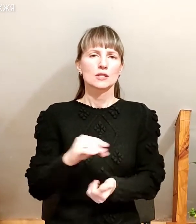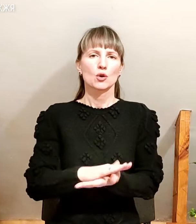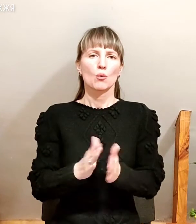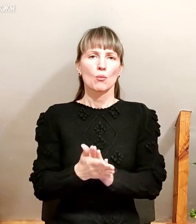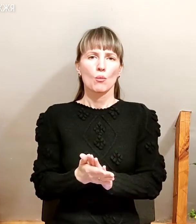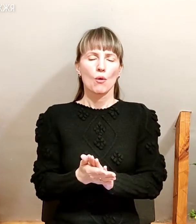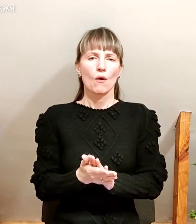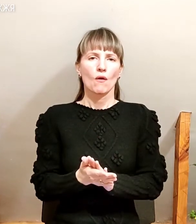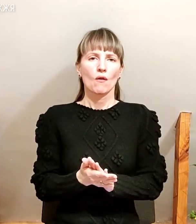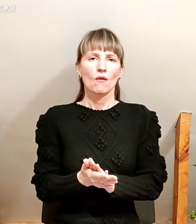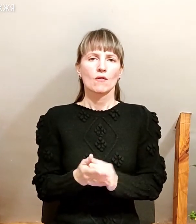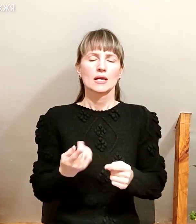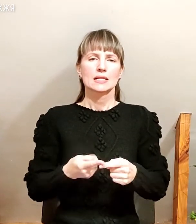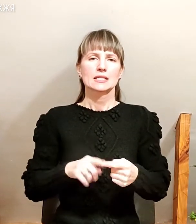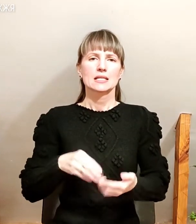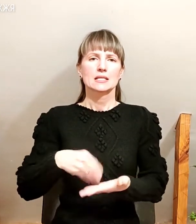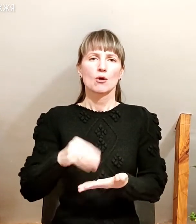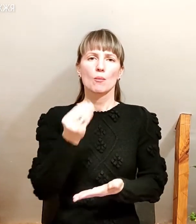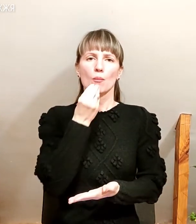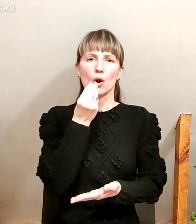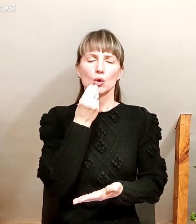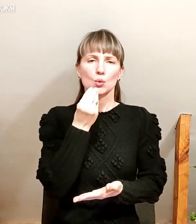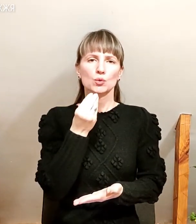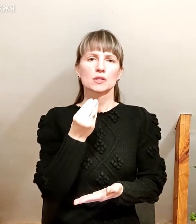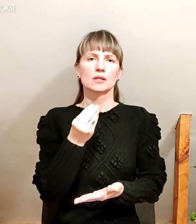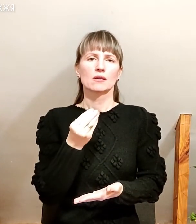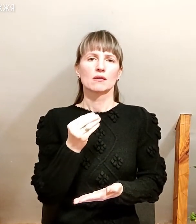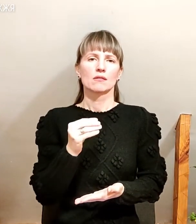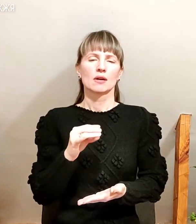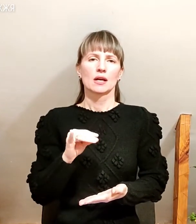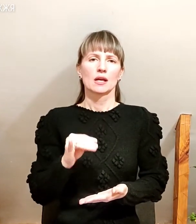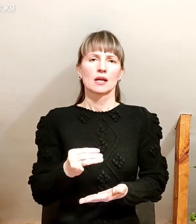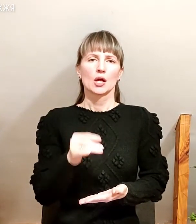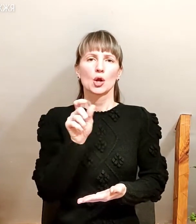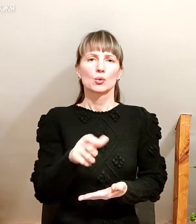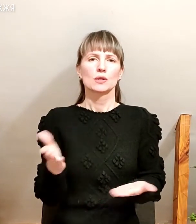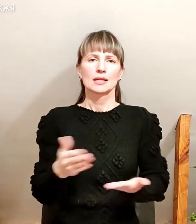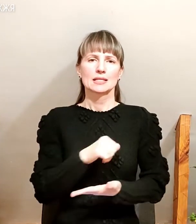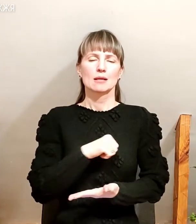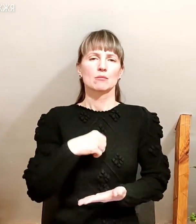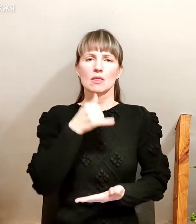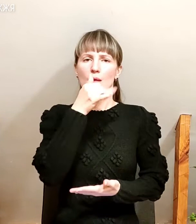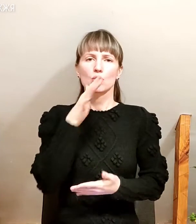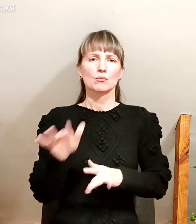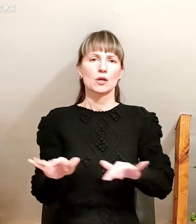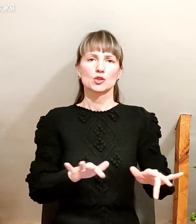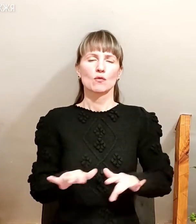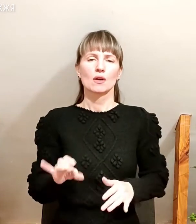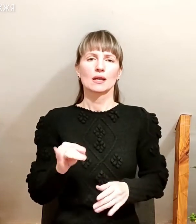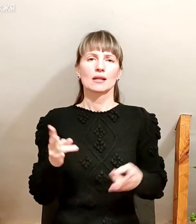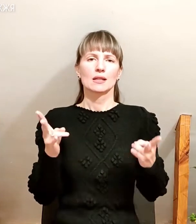це і закупка там продуктів, є люди, які самостійно не можуть пересуватися, їм треба відповідно